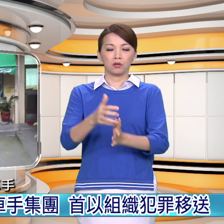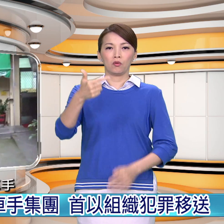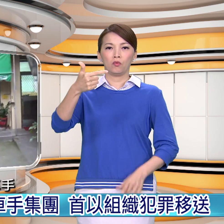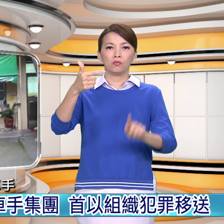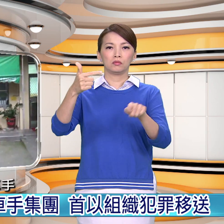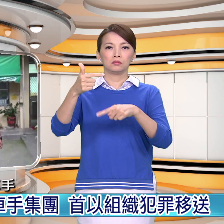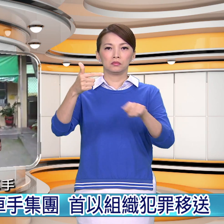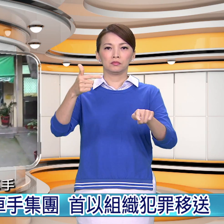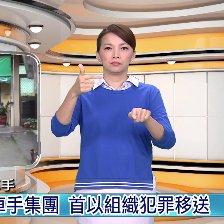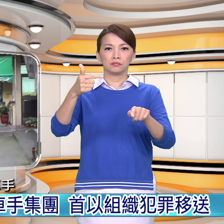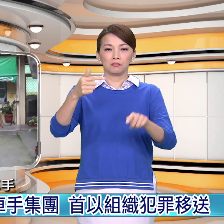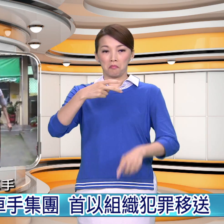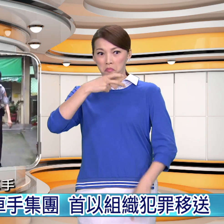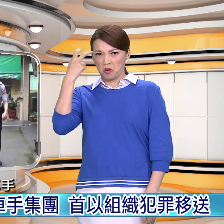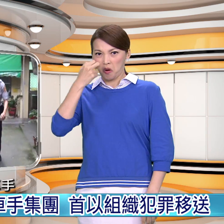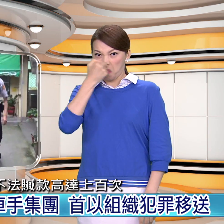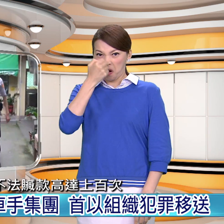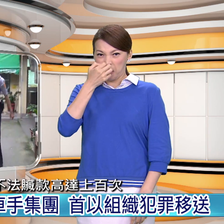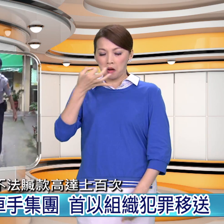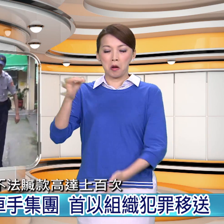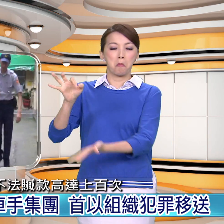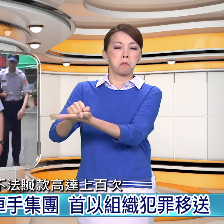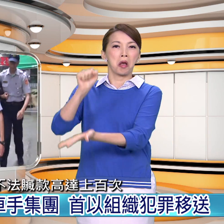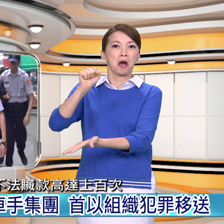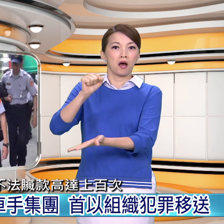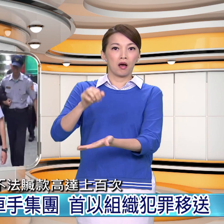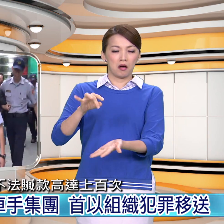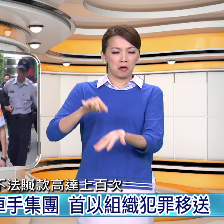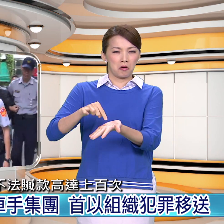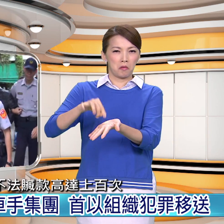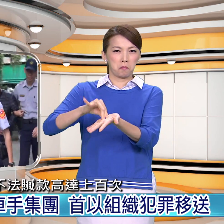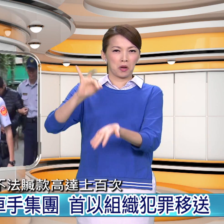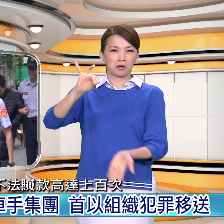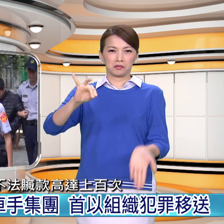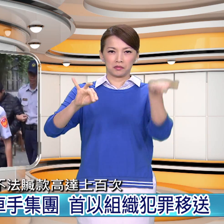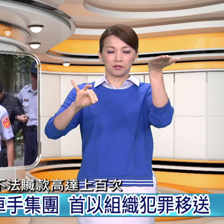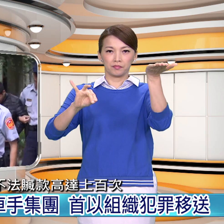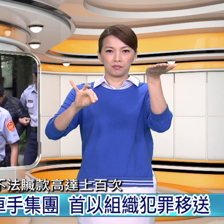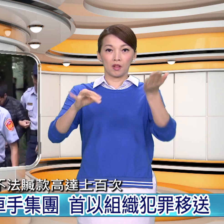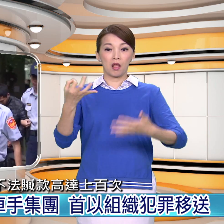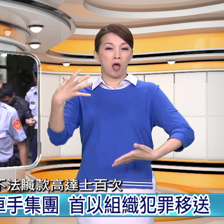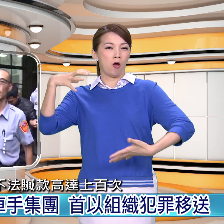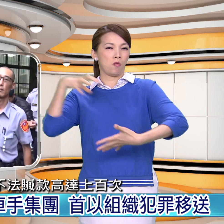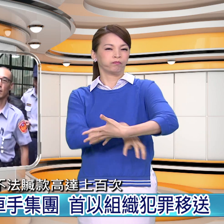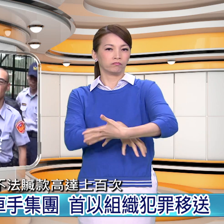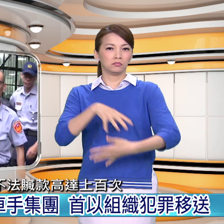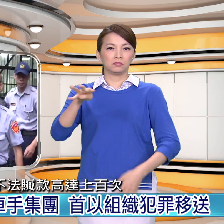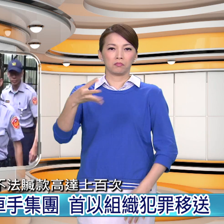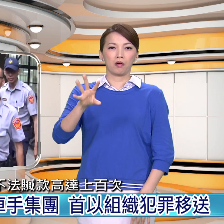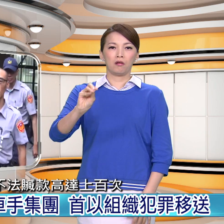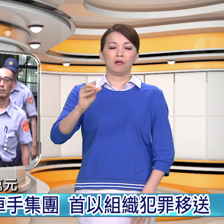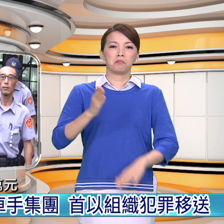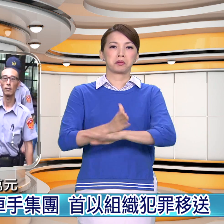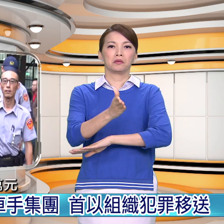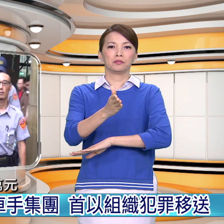捕了6名的车手，查出他们提领不法赃款高达上百次，得手超